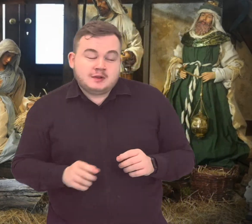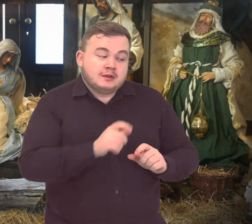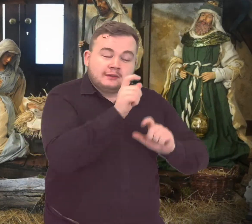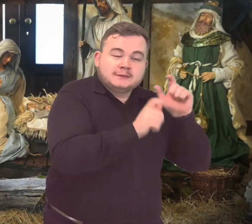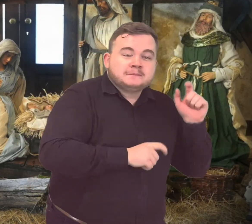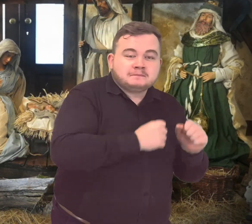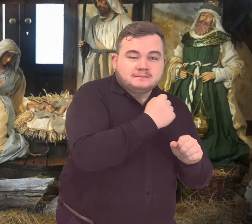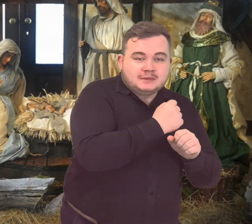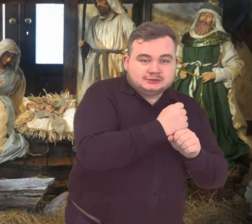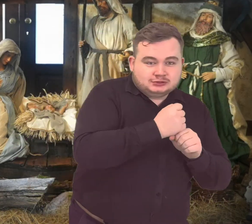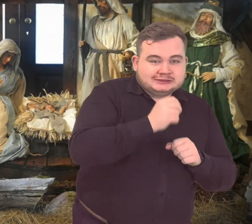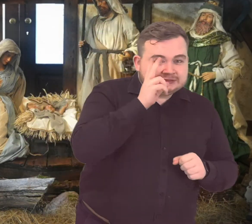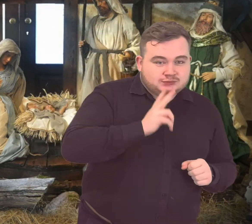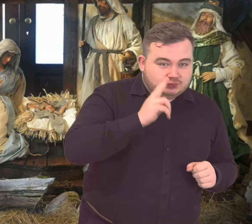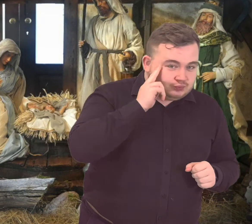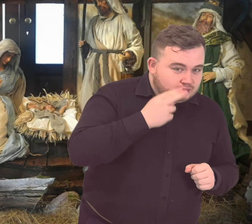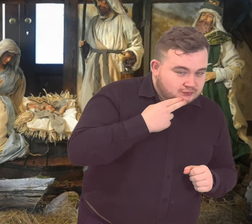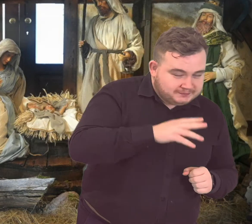Instytutu Głuchoniemych,